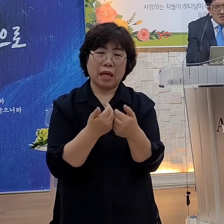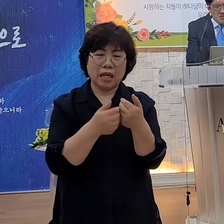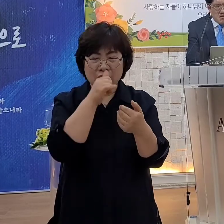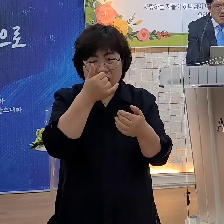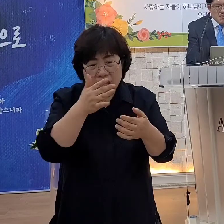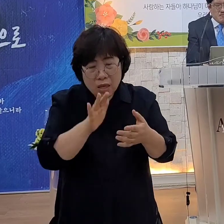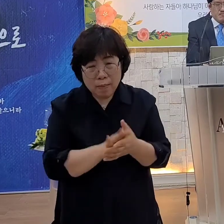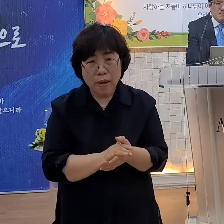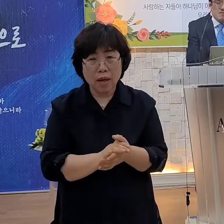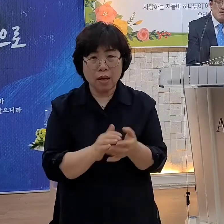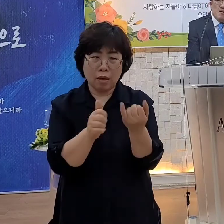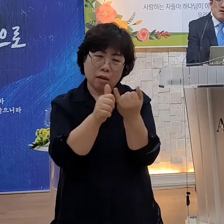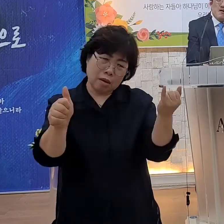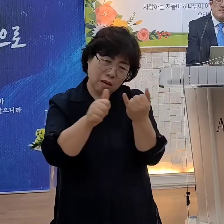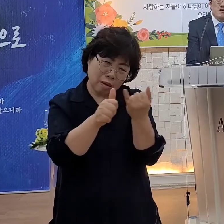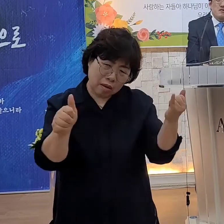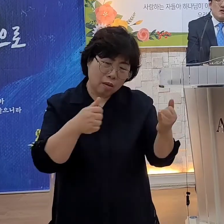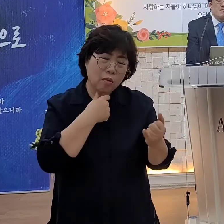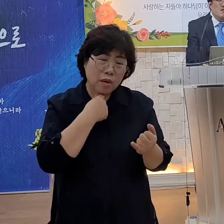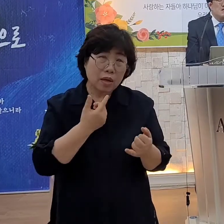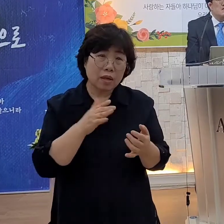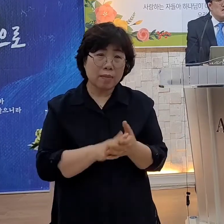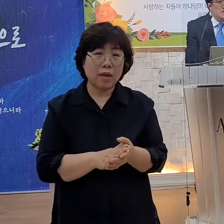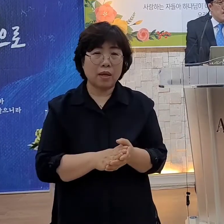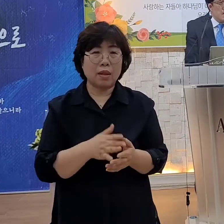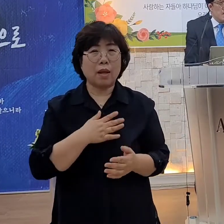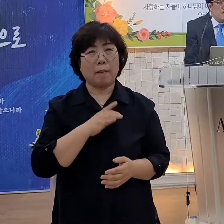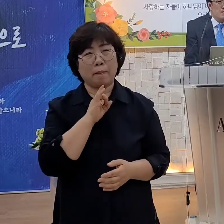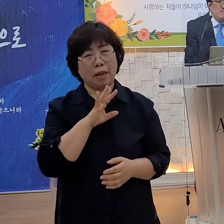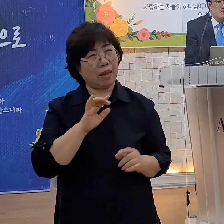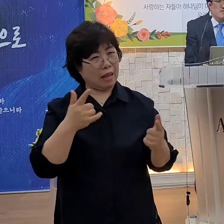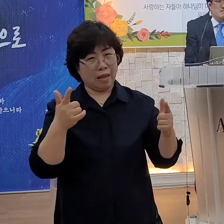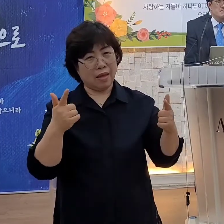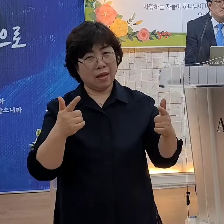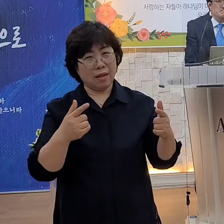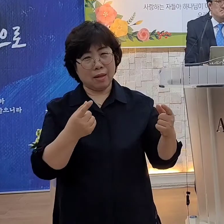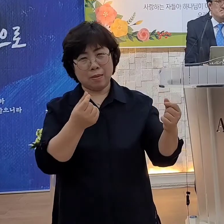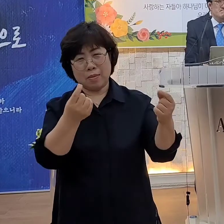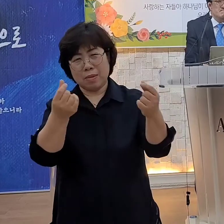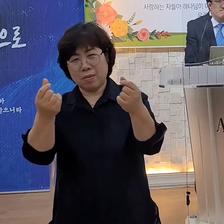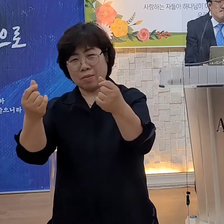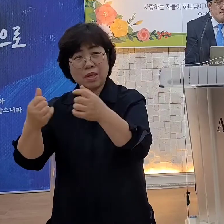마음이 있었는데, 이게 나만 그런 건 아니다 라는 걸